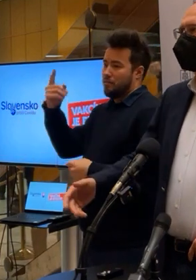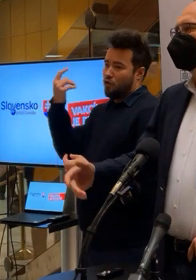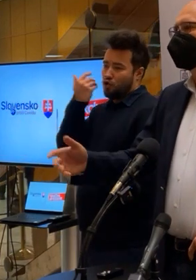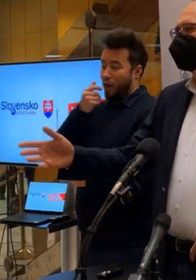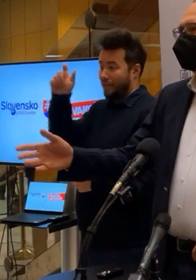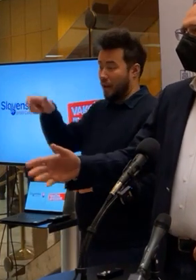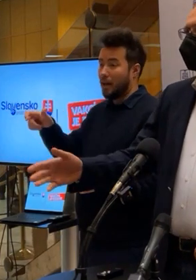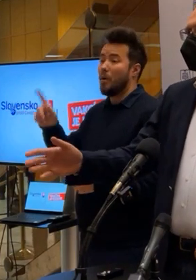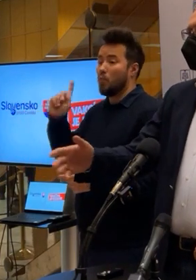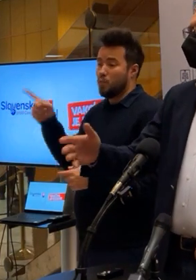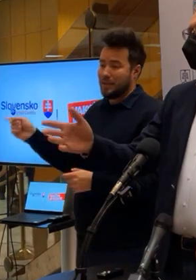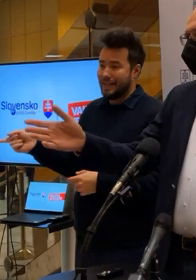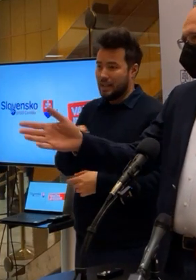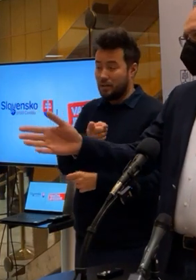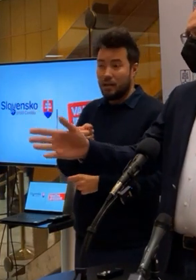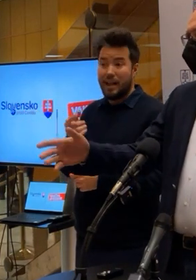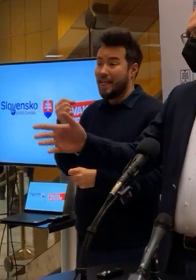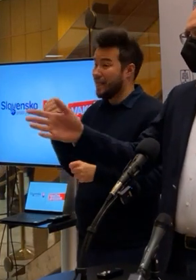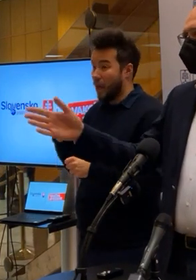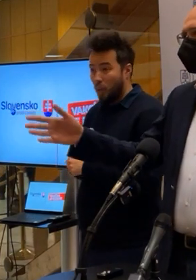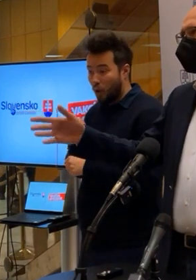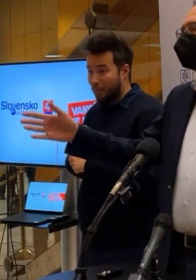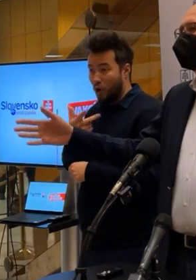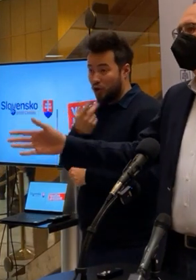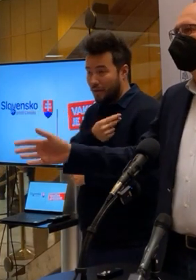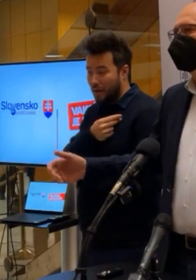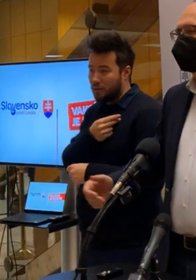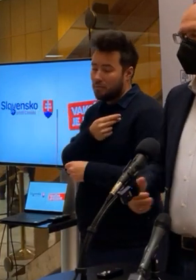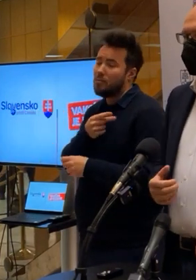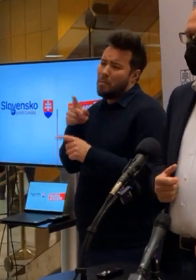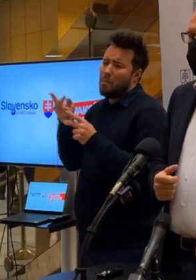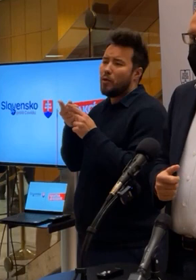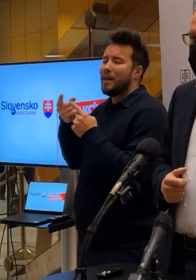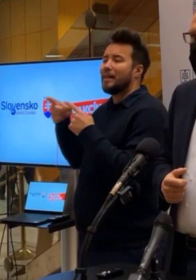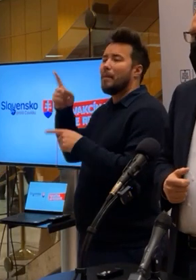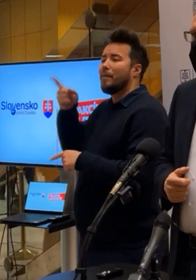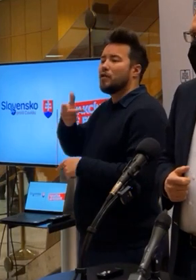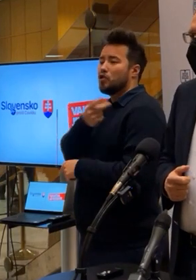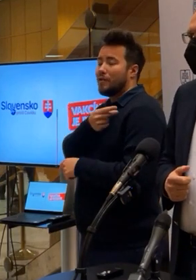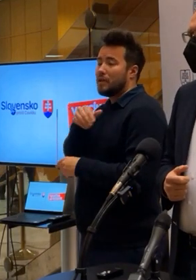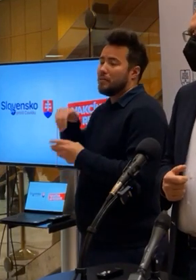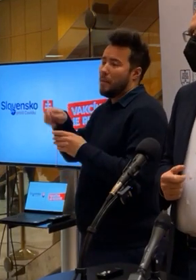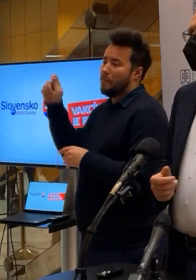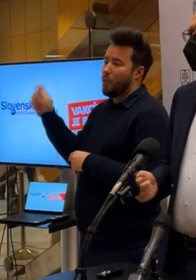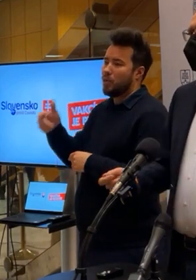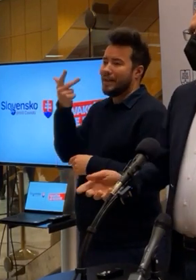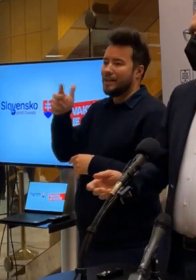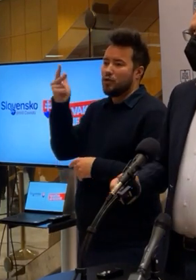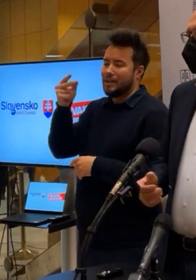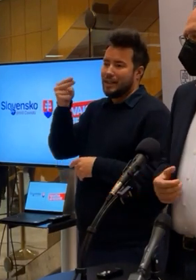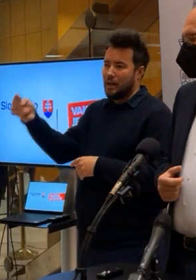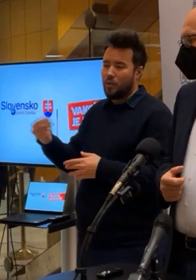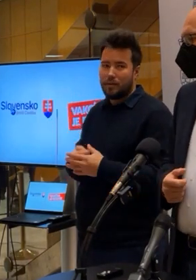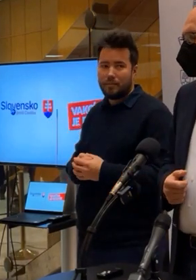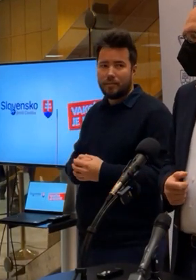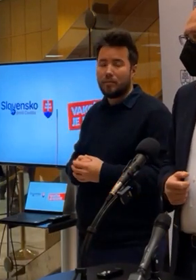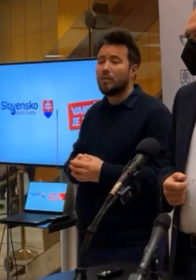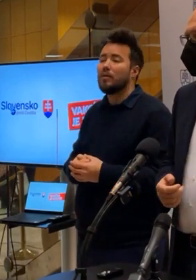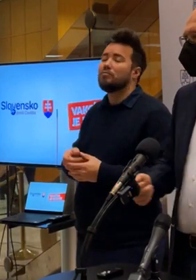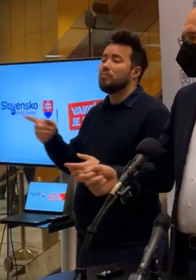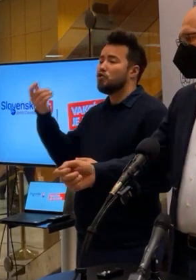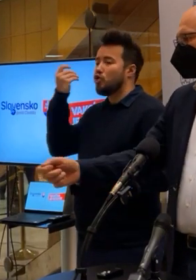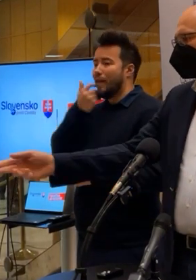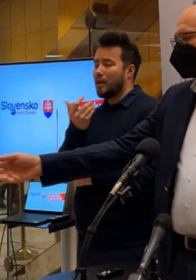tak dostane pokutu. Povedzme 330 eur, ako je dnes pri iných povinných očkovaniach. No čo spraví? Zoberie 330